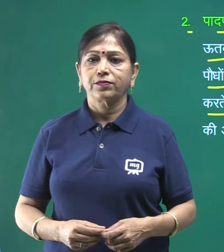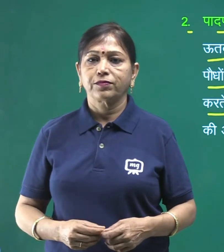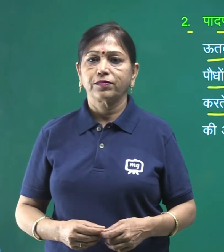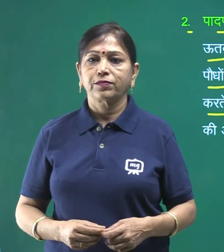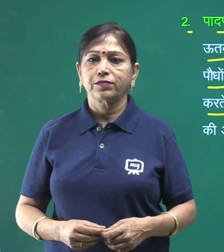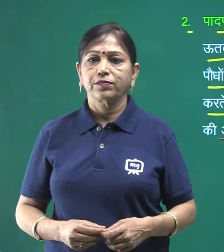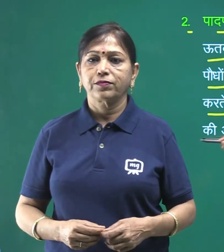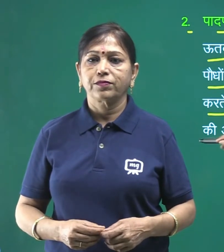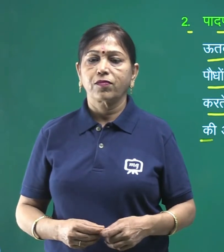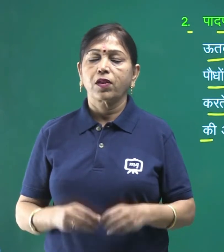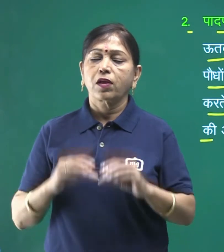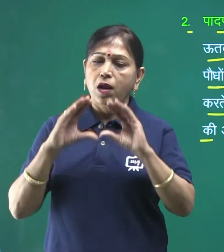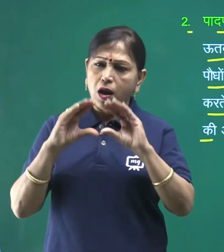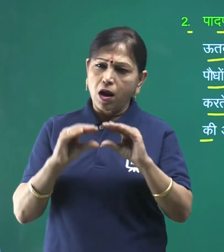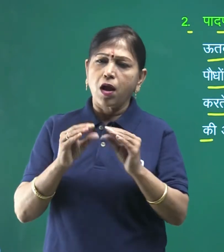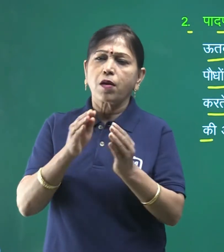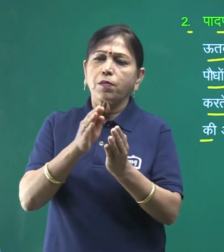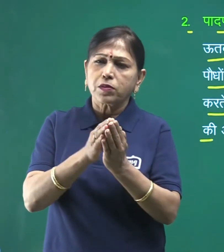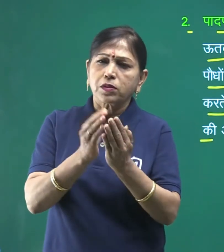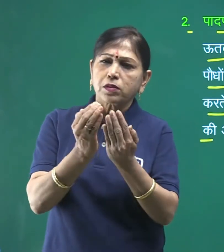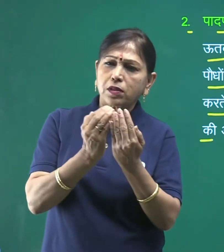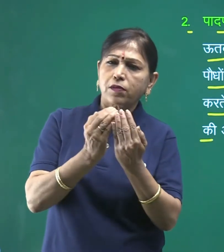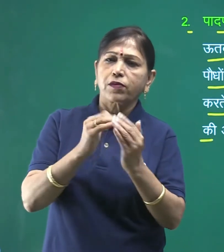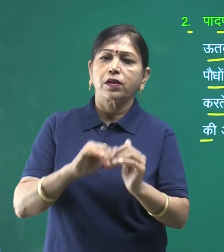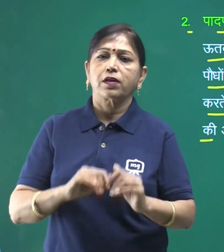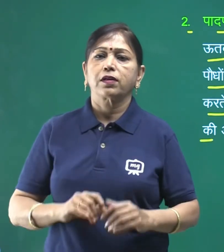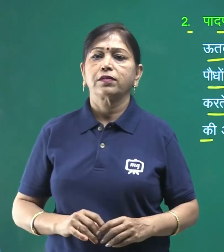कम अनुरक्षण की